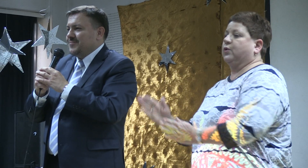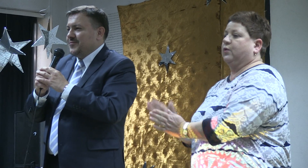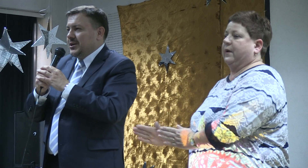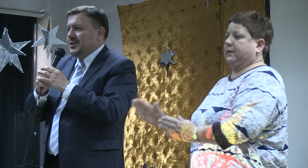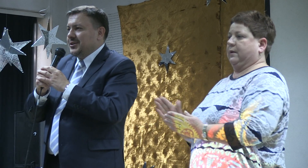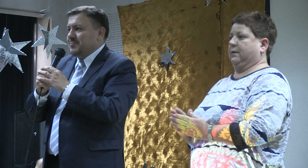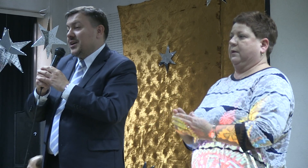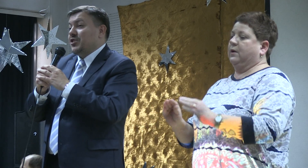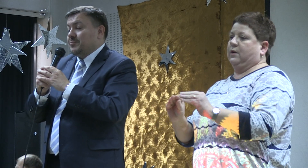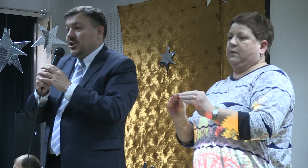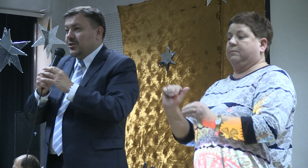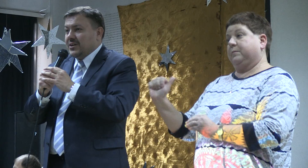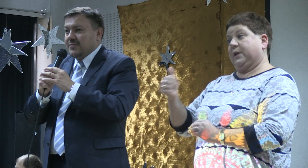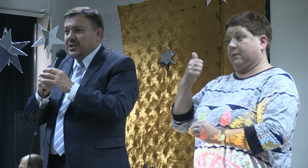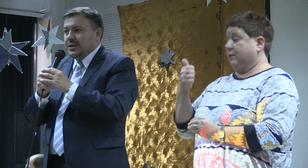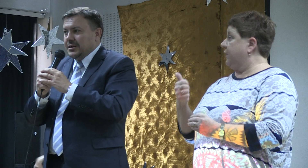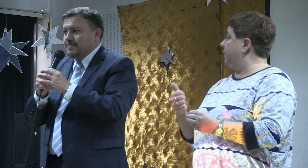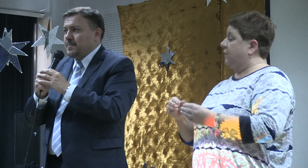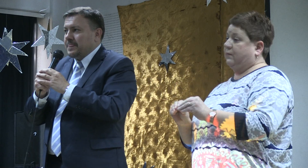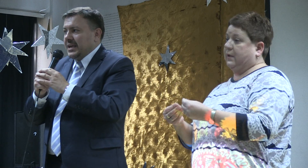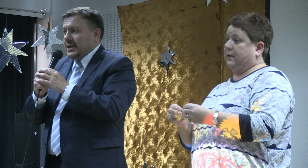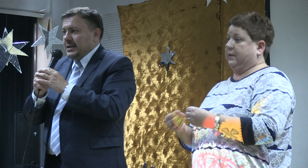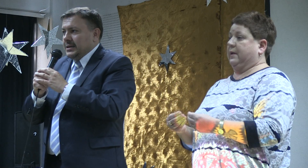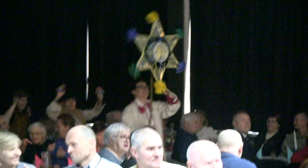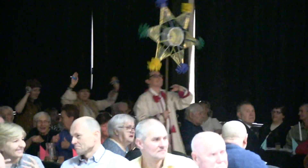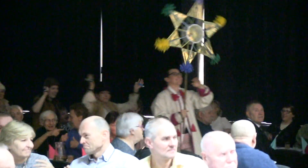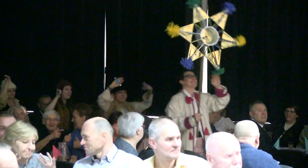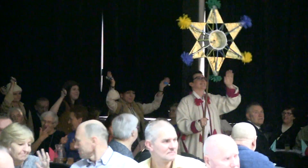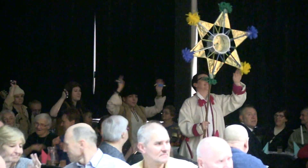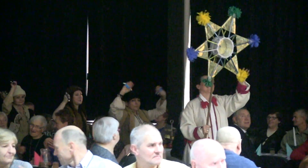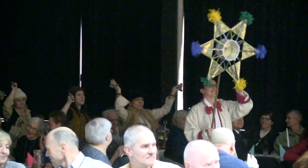przygotowania wigilijne, pierwsze przygotowania wigilijne.